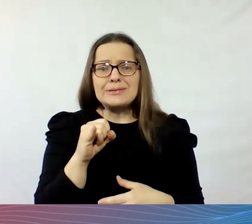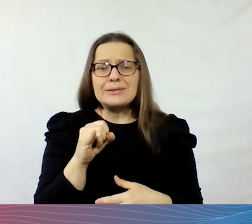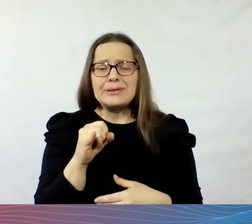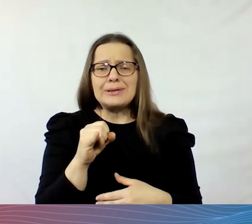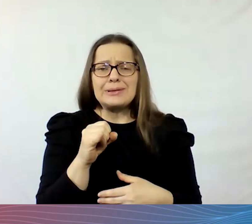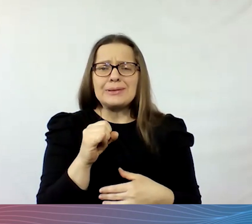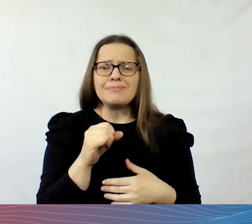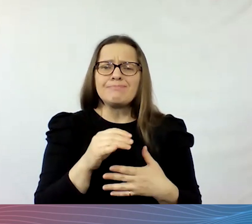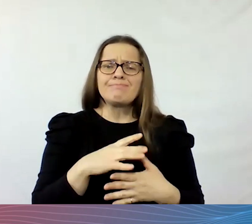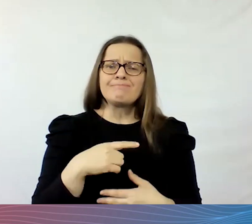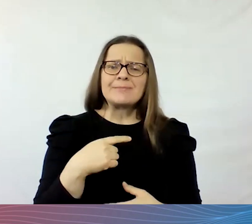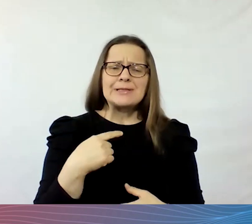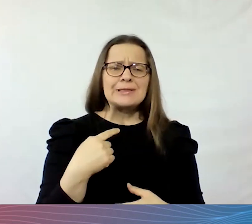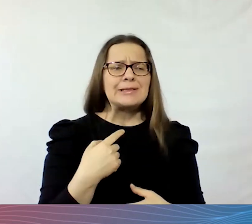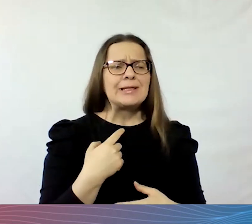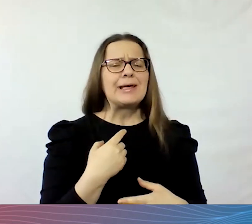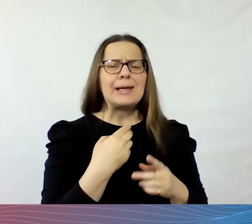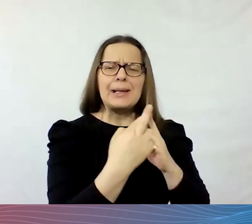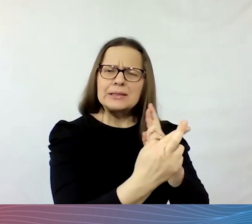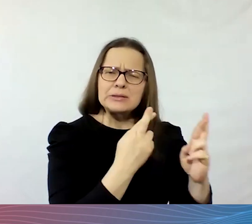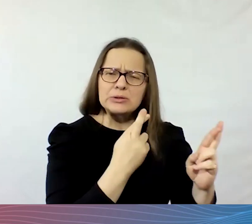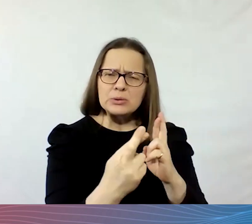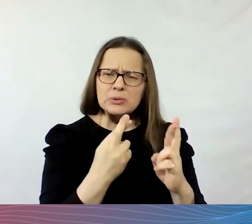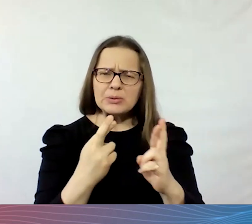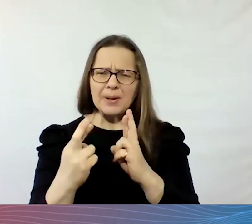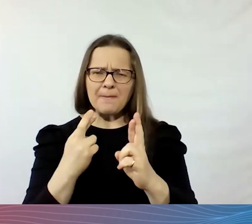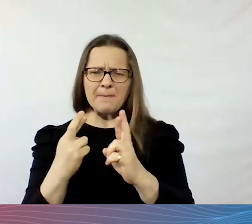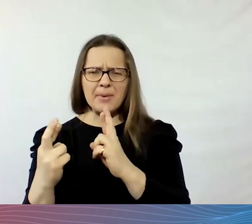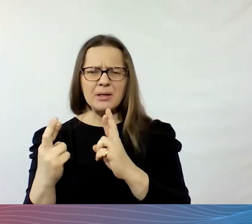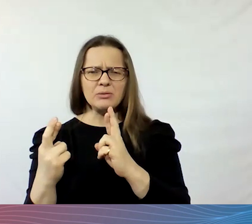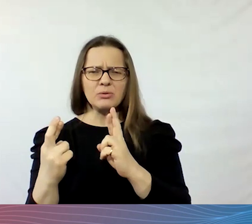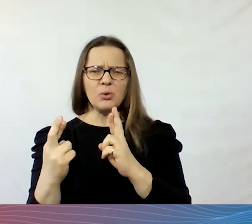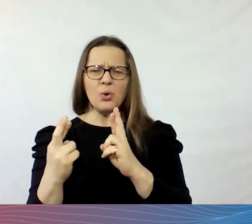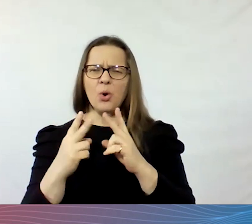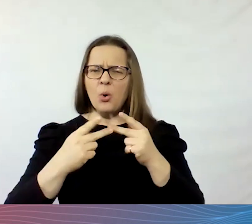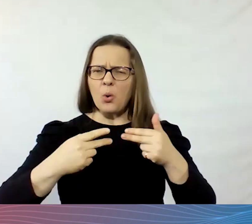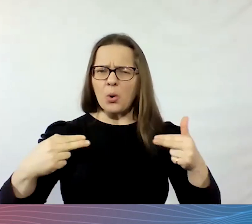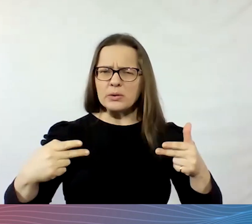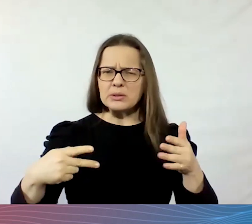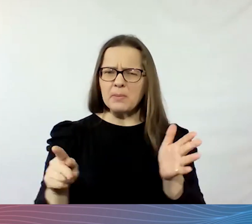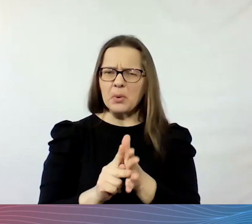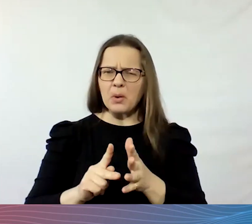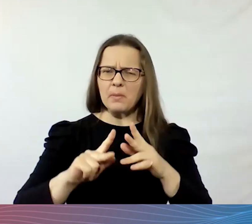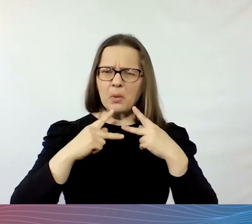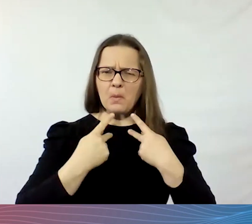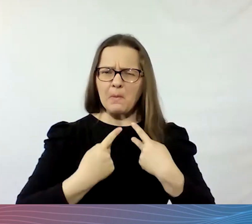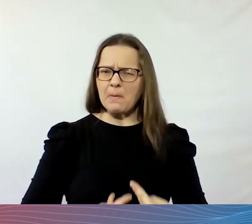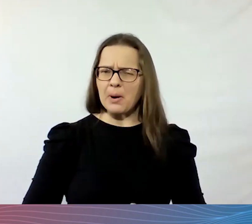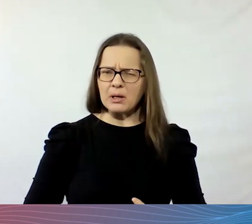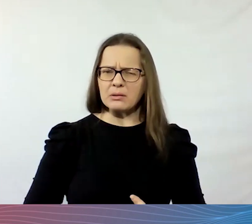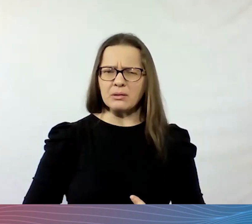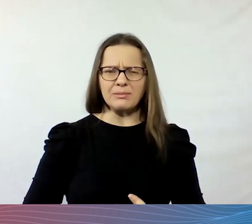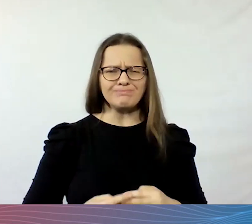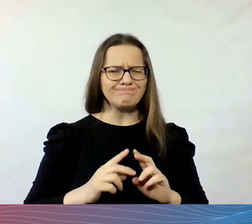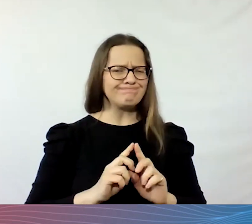sermos um. Se nós basearmos nossa unidade em qualquer outra coisa, irmãos, é muito difícil nós sermos um